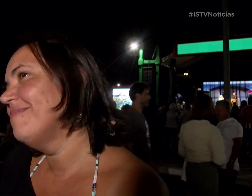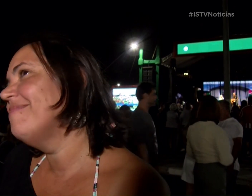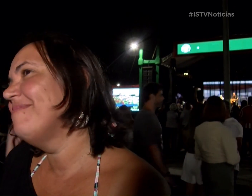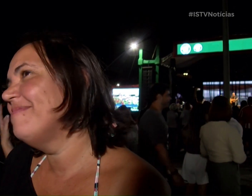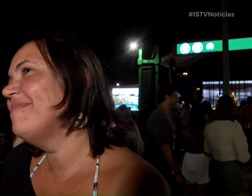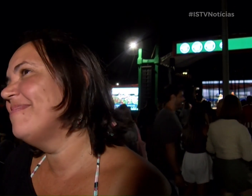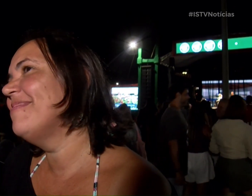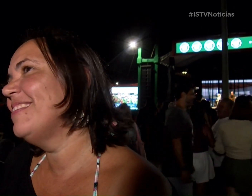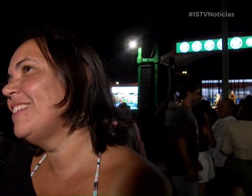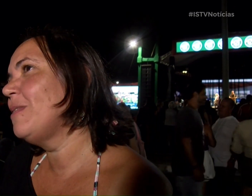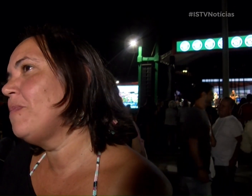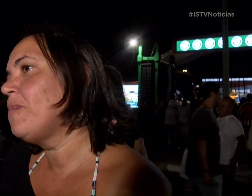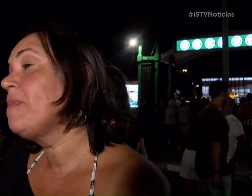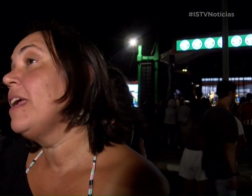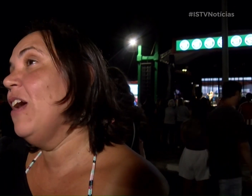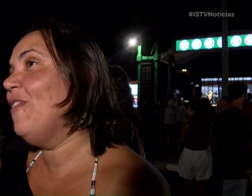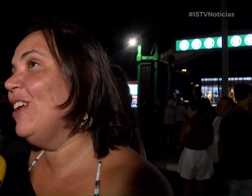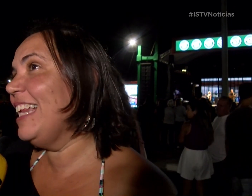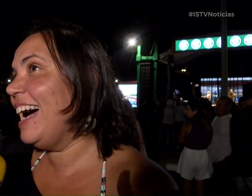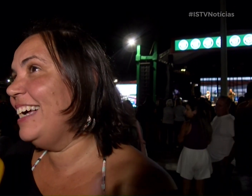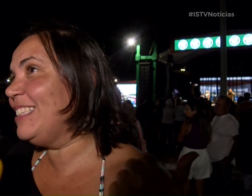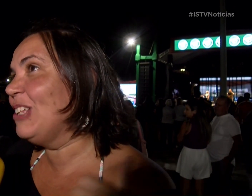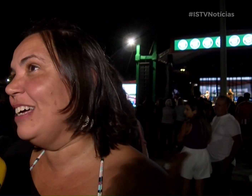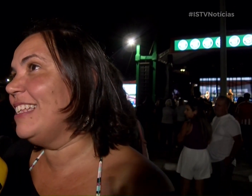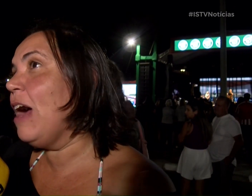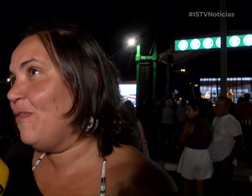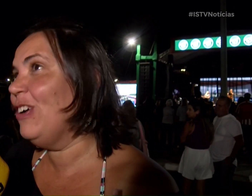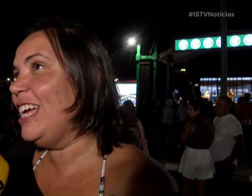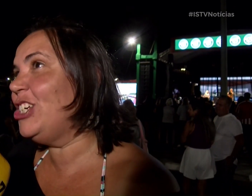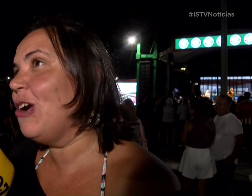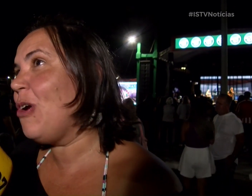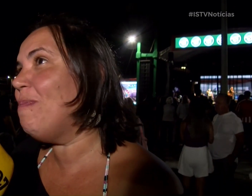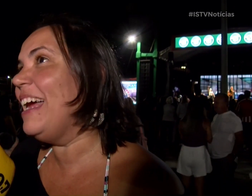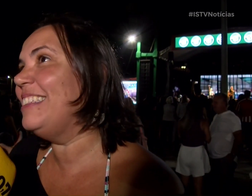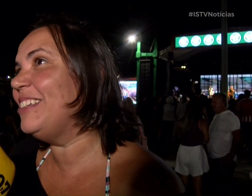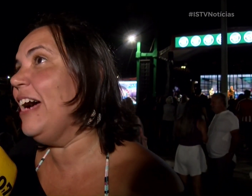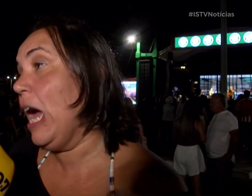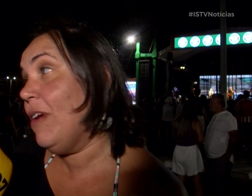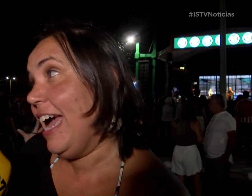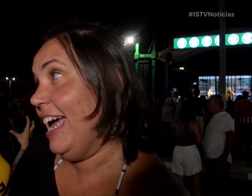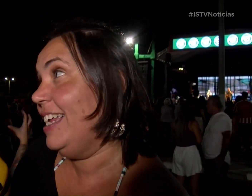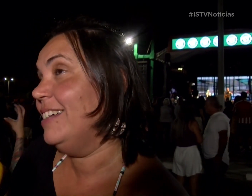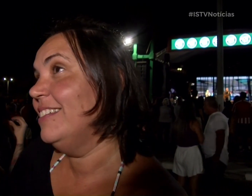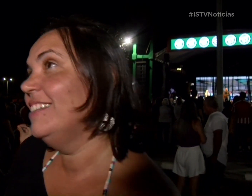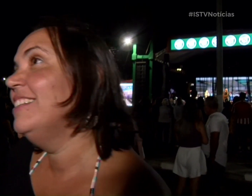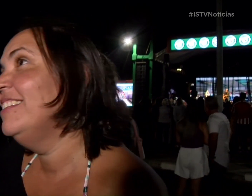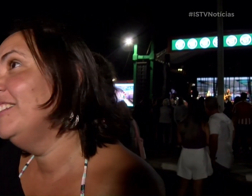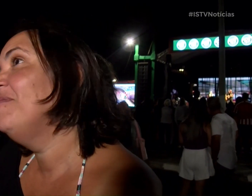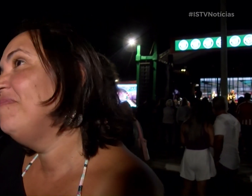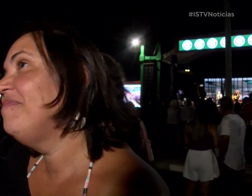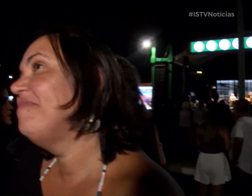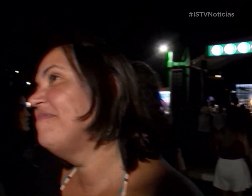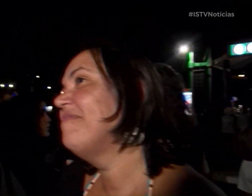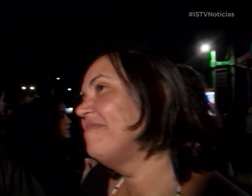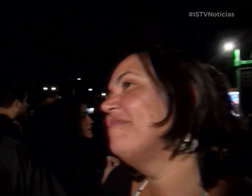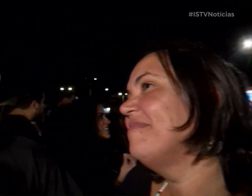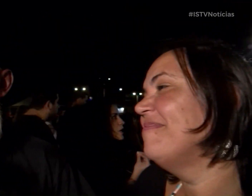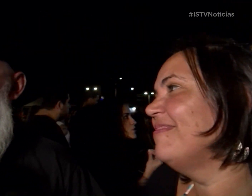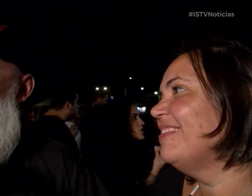Mas quantos shows você já foi de Legião? Eu fui lá em Santo André, eu vi o Legião completo. Eu e ele. Sim, nós viemos com o Renato Russo.